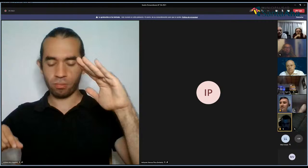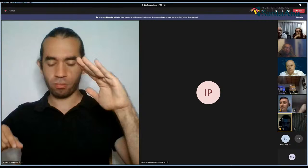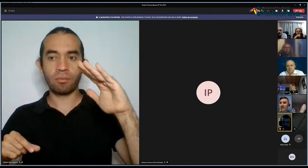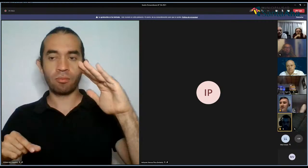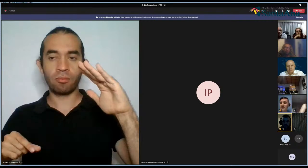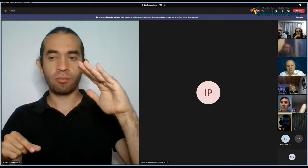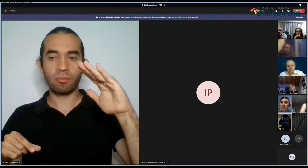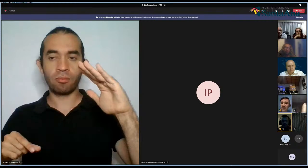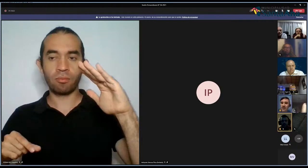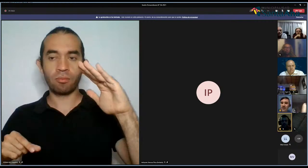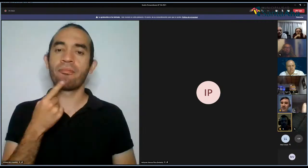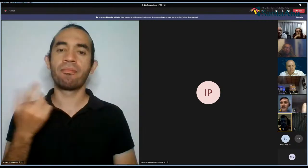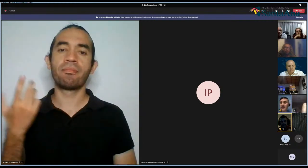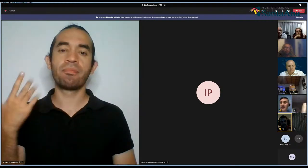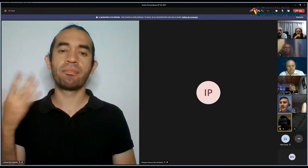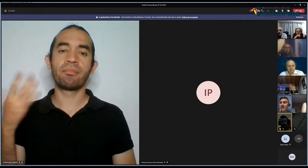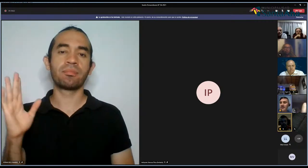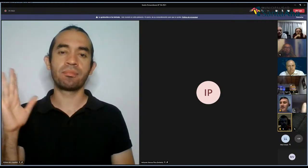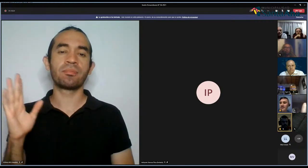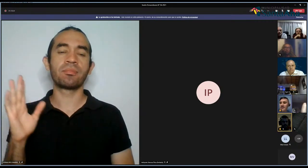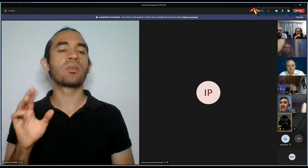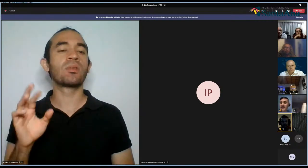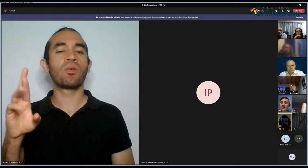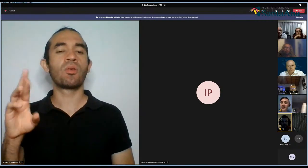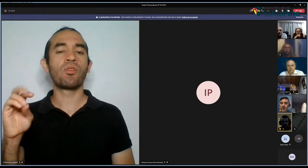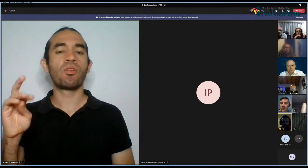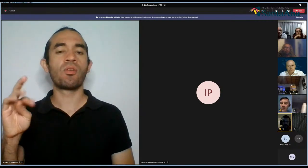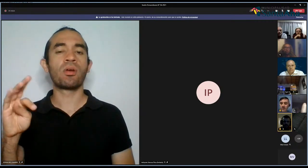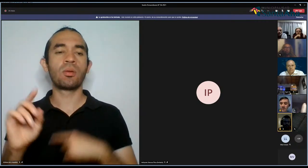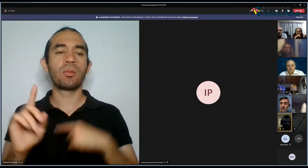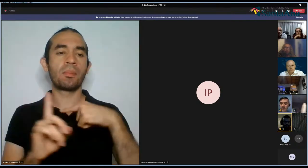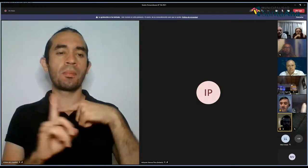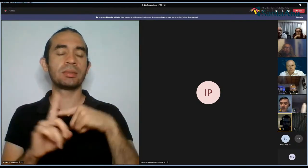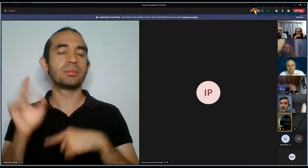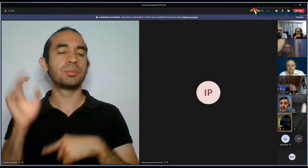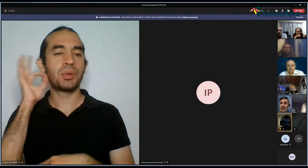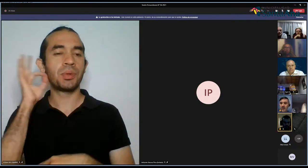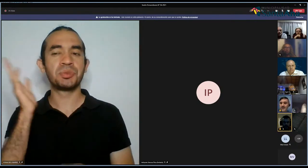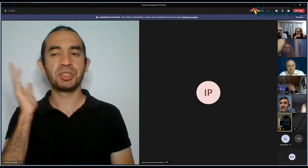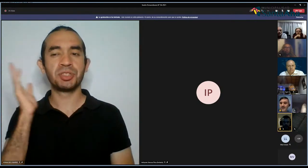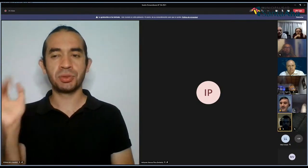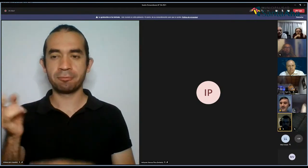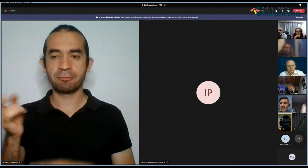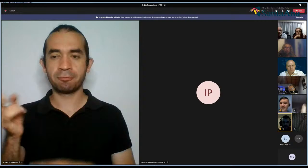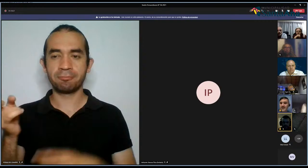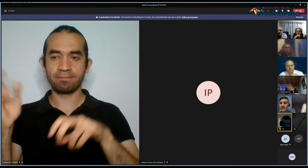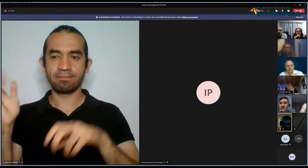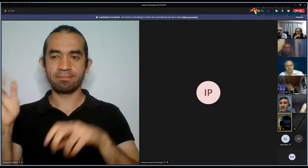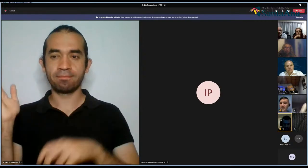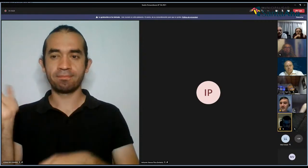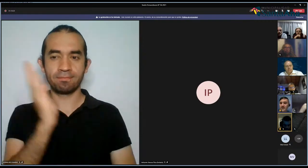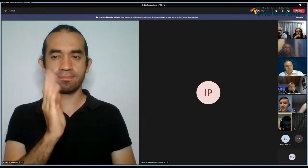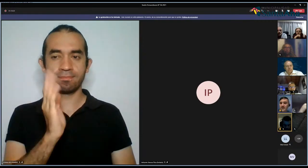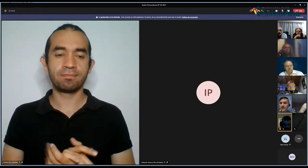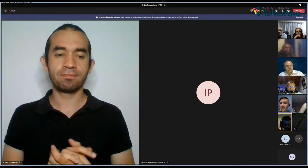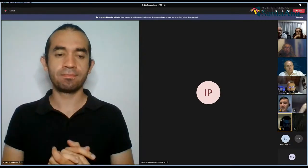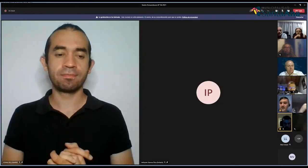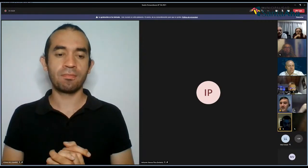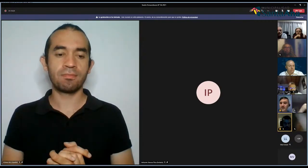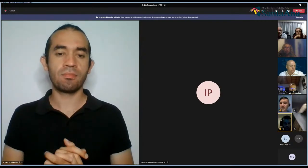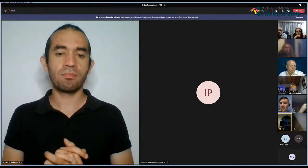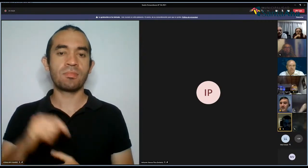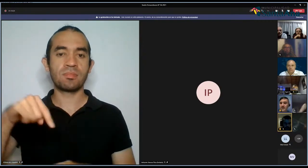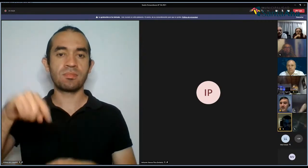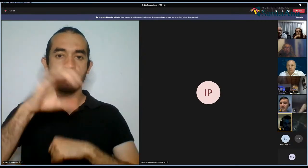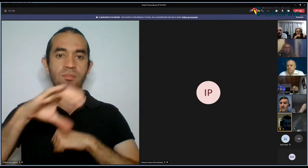otro roberto y la señora que está exponiendo también este desde este consejo ahora como